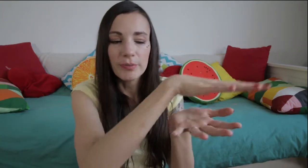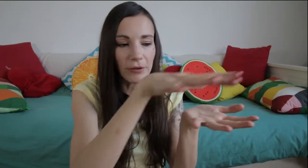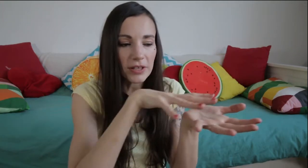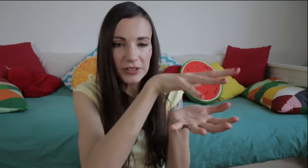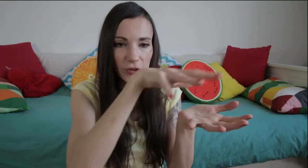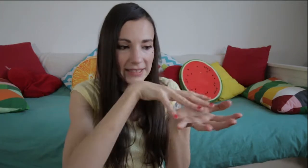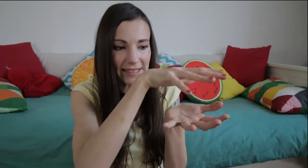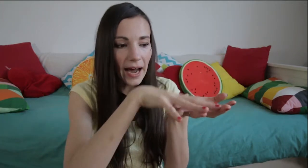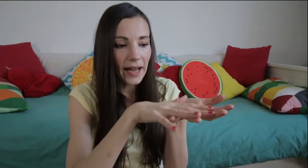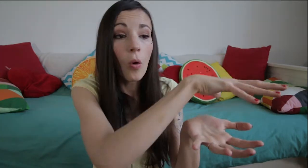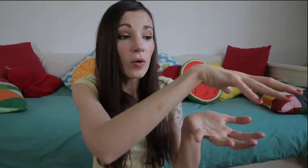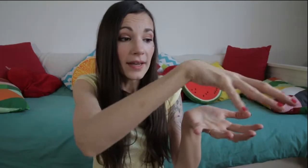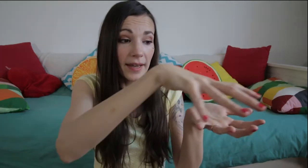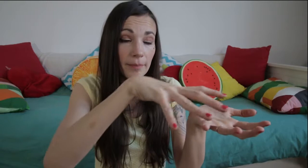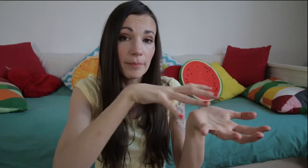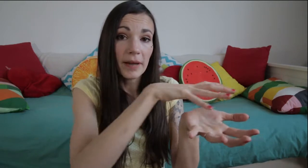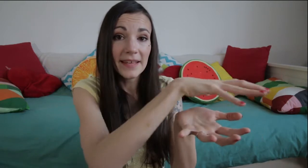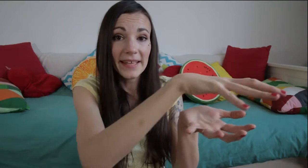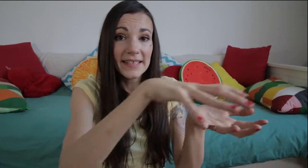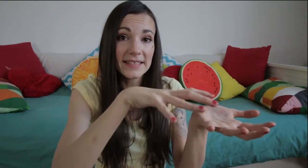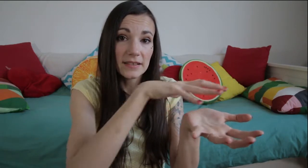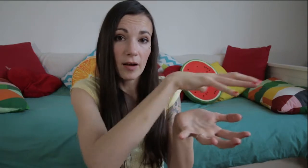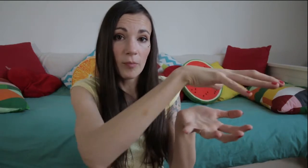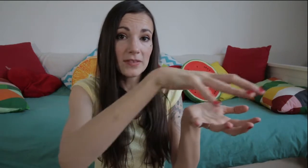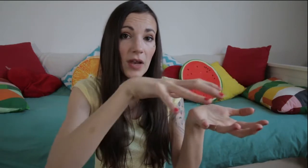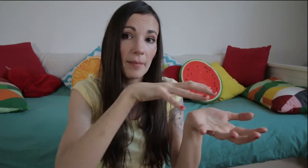on les visualise là. On les matérialise